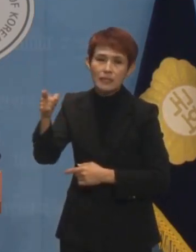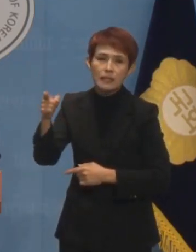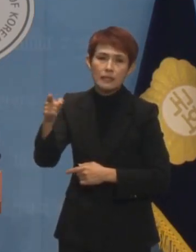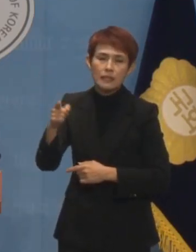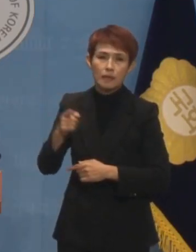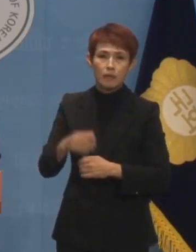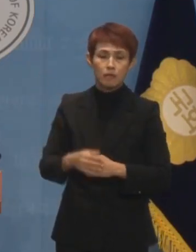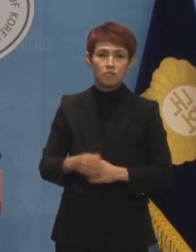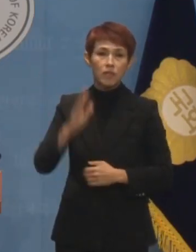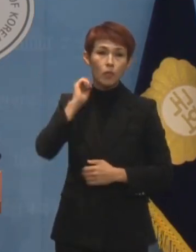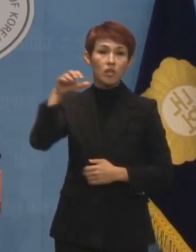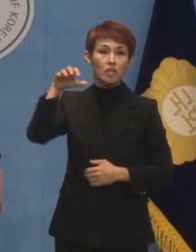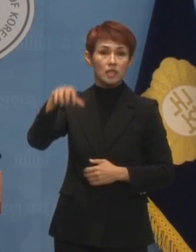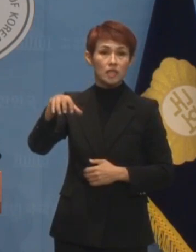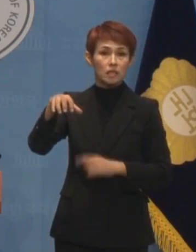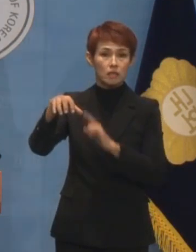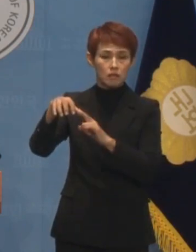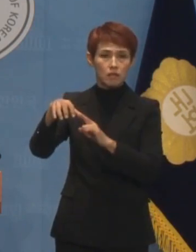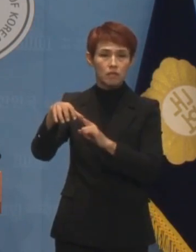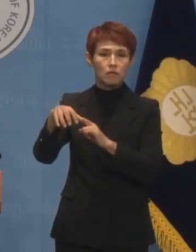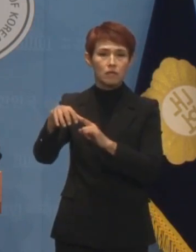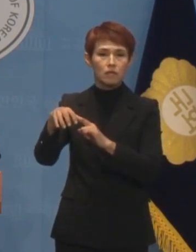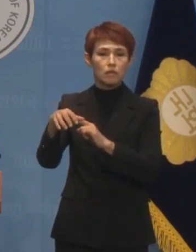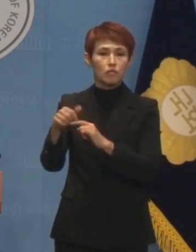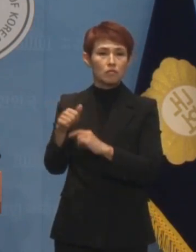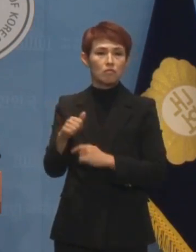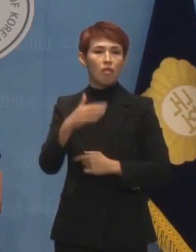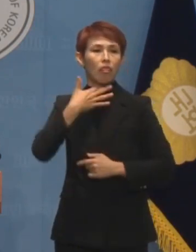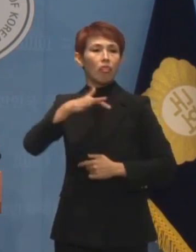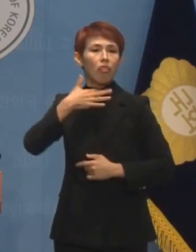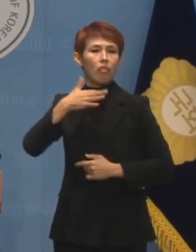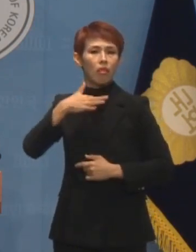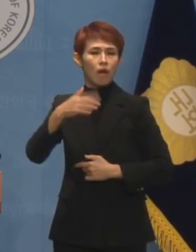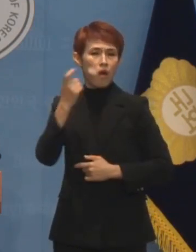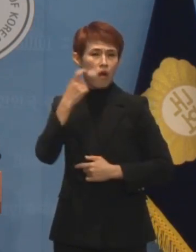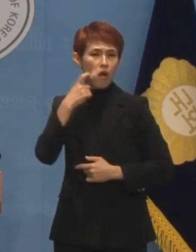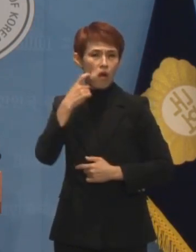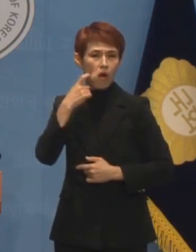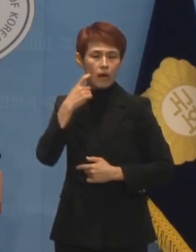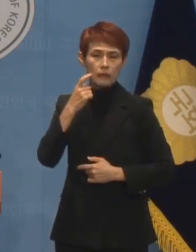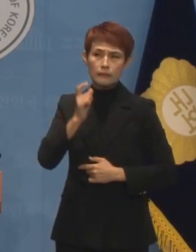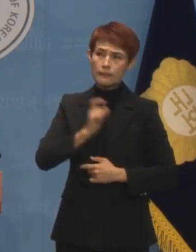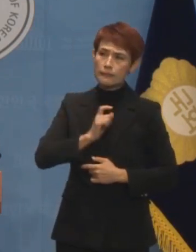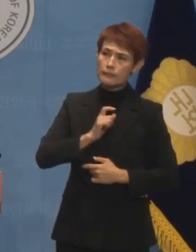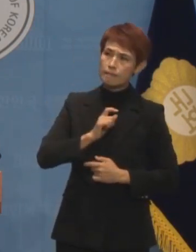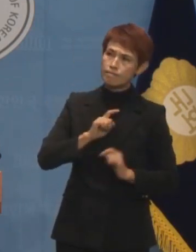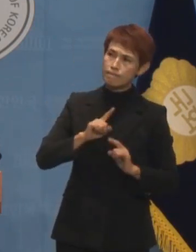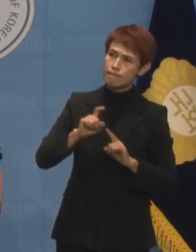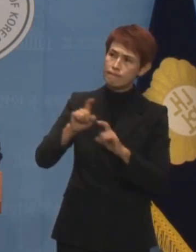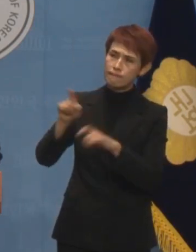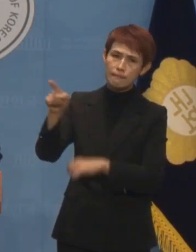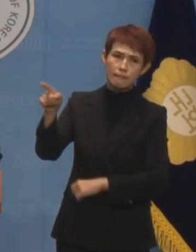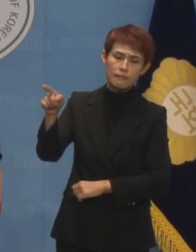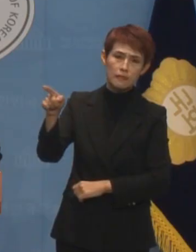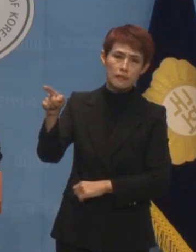대통령실이 무작정 부인과 거짓말로 국민을 기만하고 있다는 의심을 지울 수 없는